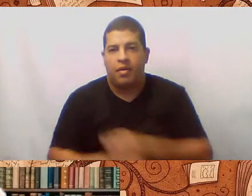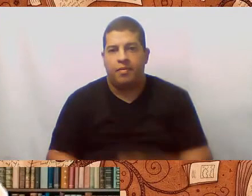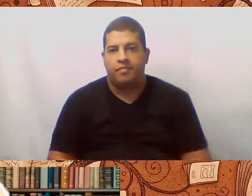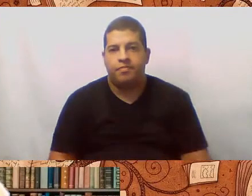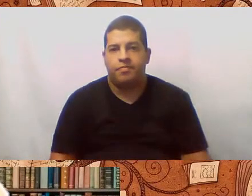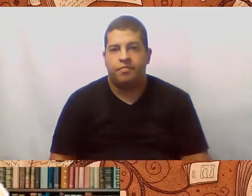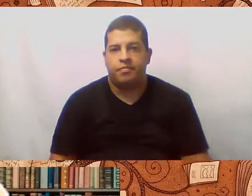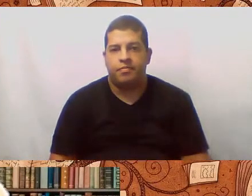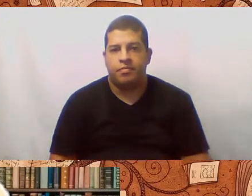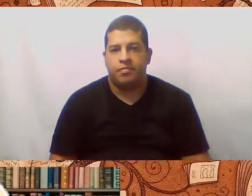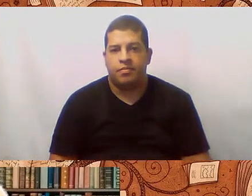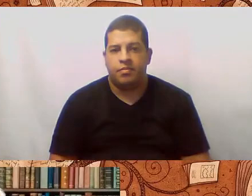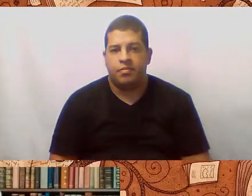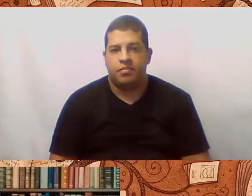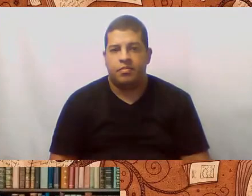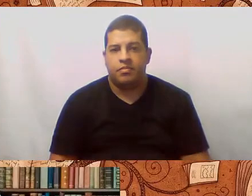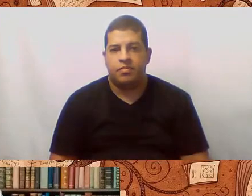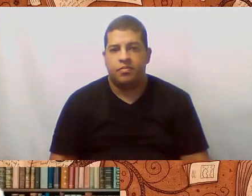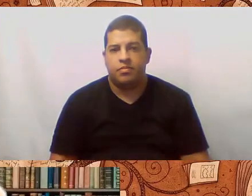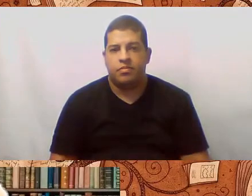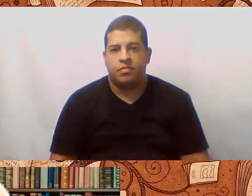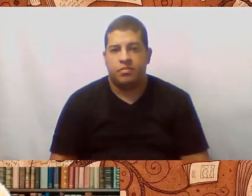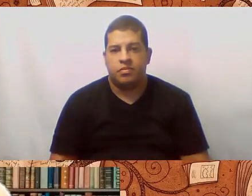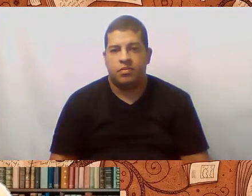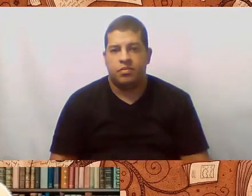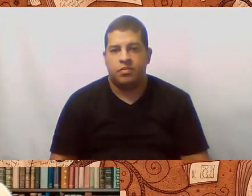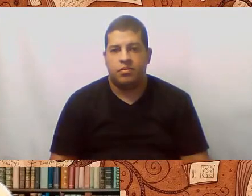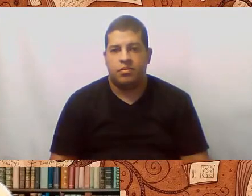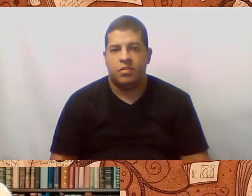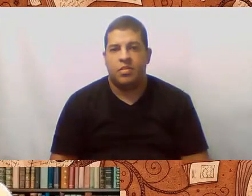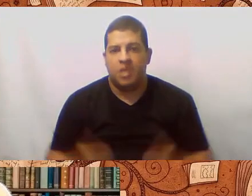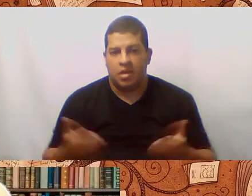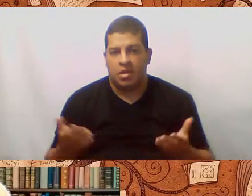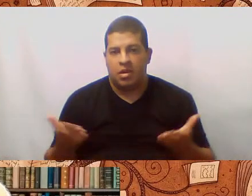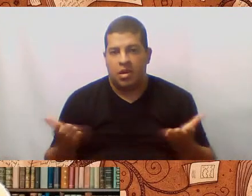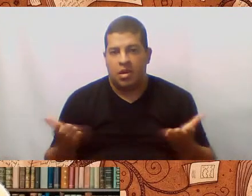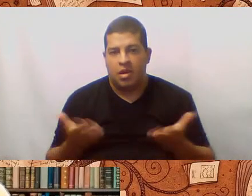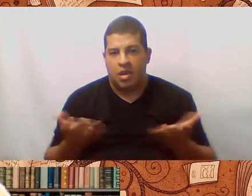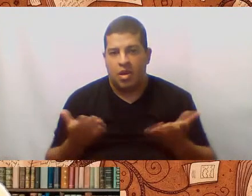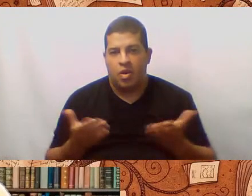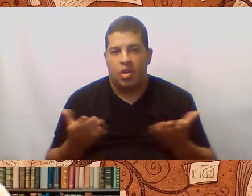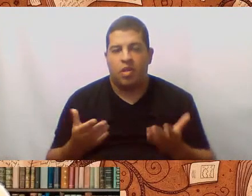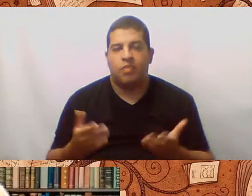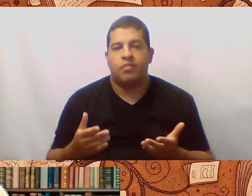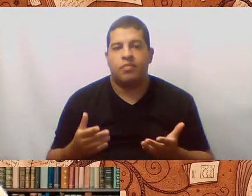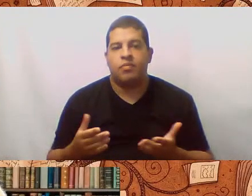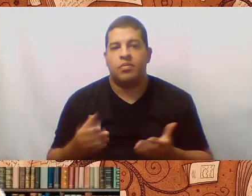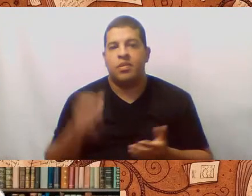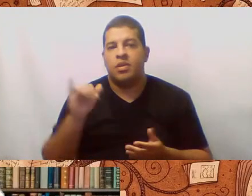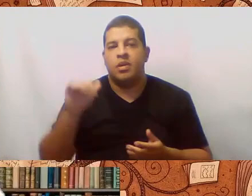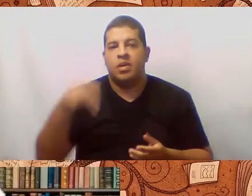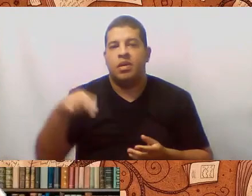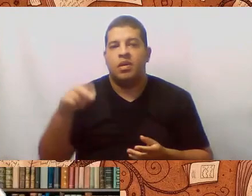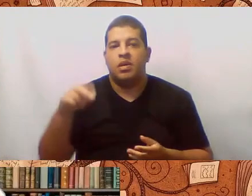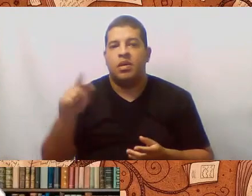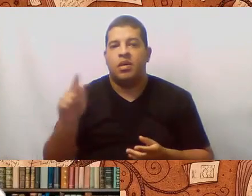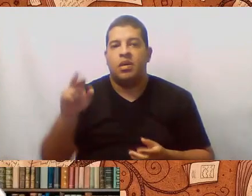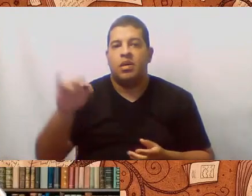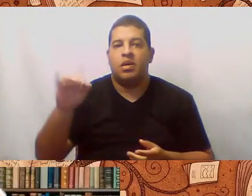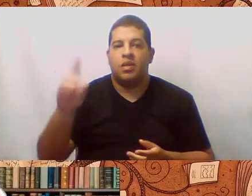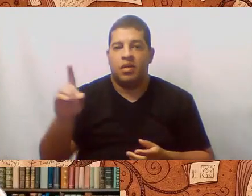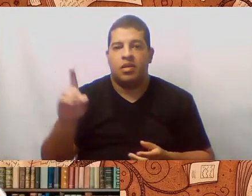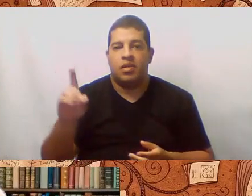A participação agora não é propriamente uma pergunta, é um comentário da Ingrid Hilbert. O Código de Hammurabi